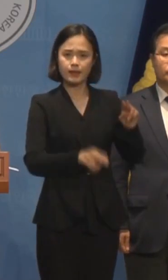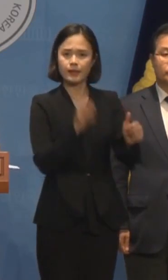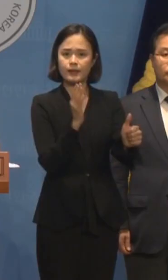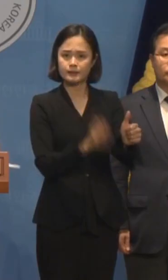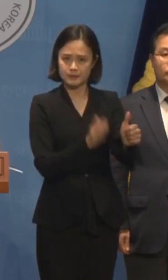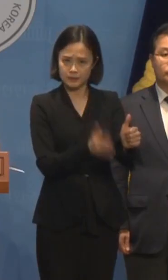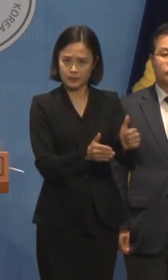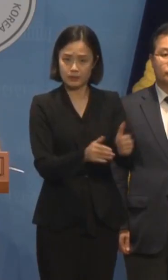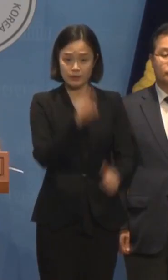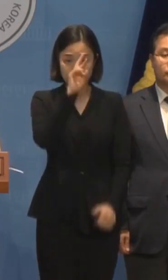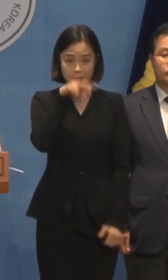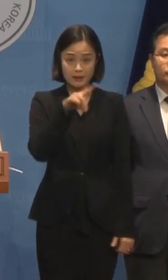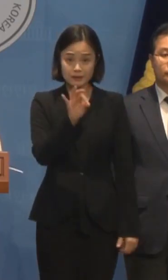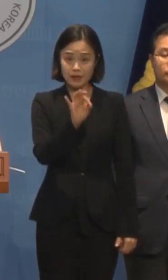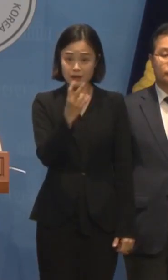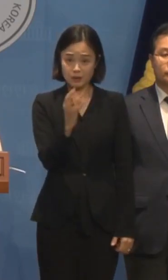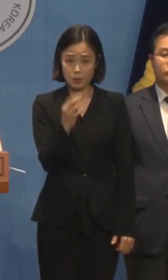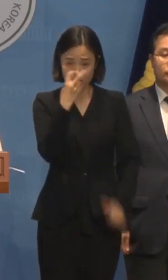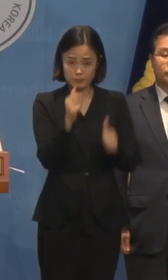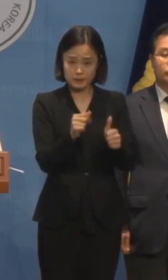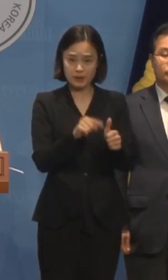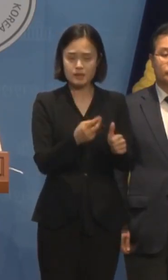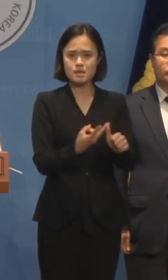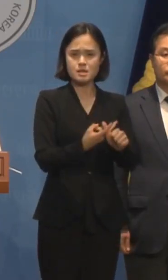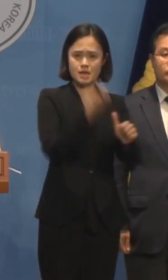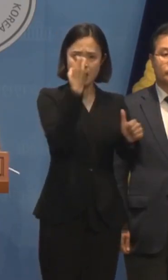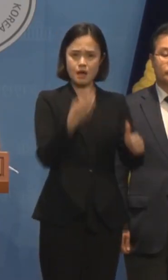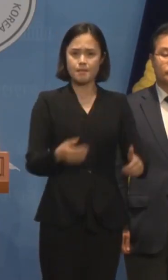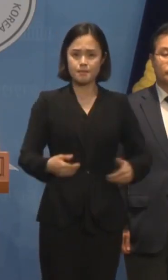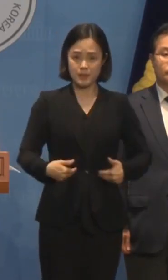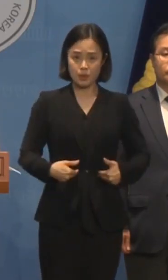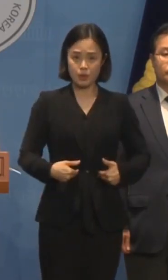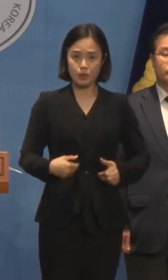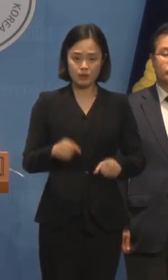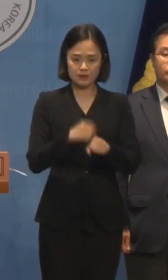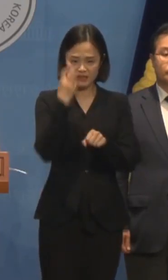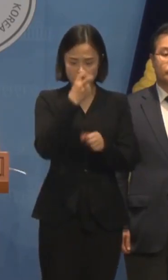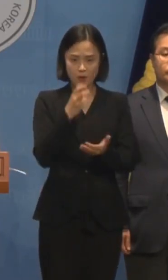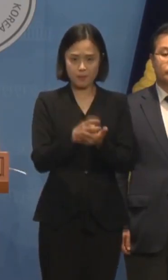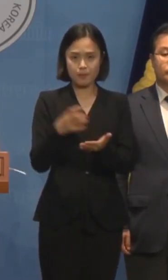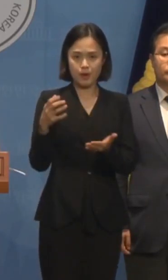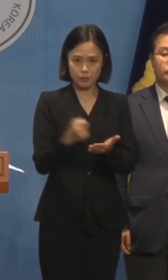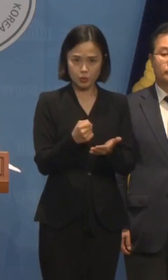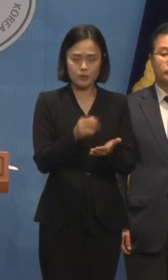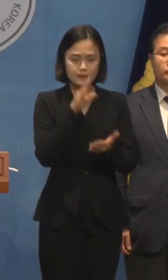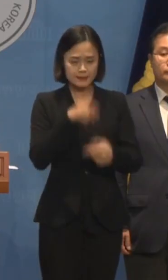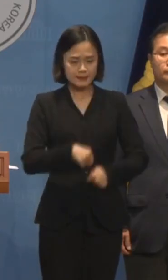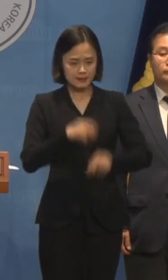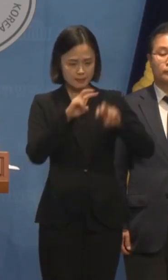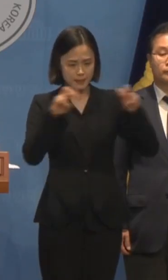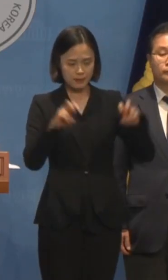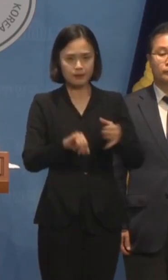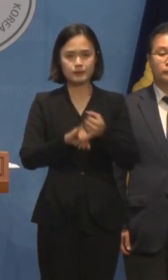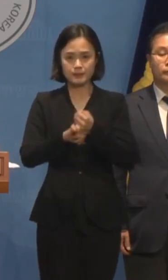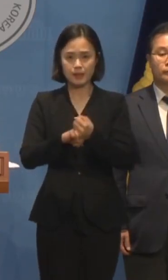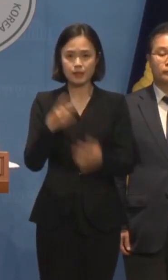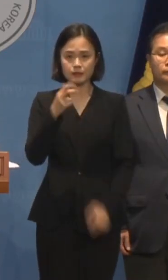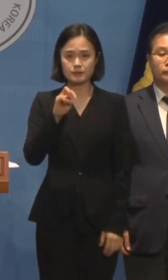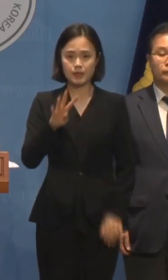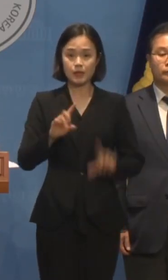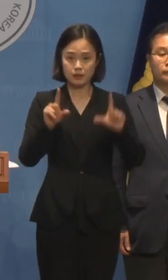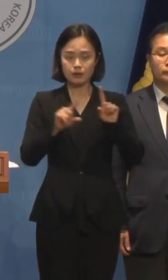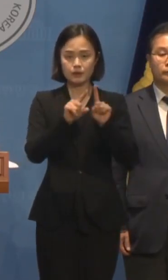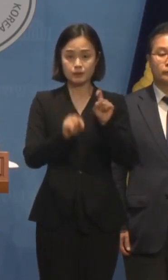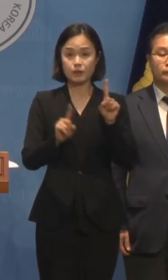대한 탄핵은 물론이고 특검을 통해 사건의 진실과 조작 경위를 반드시 밝혀내겠습니다. 2024년